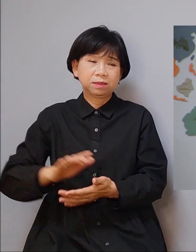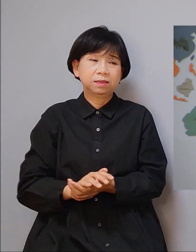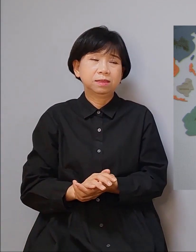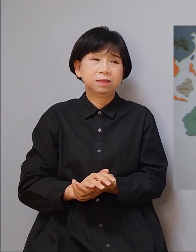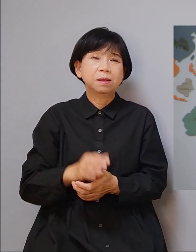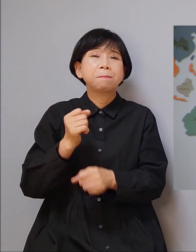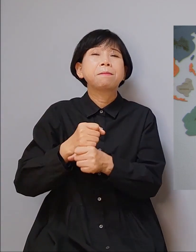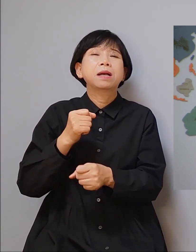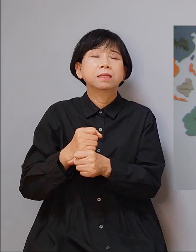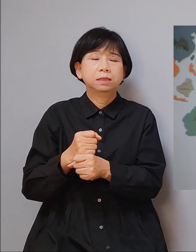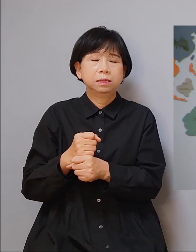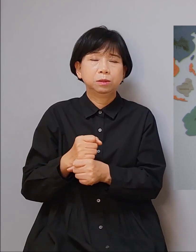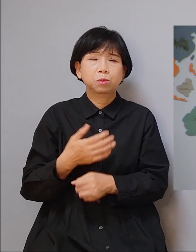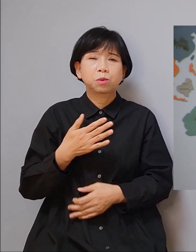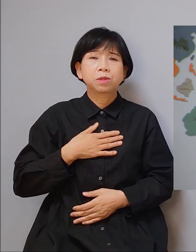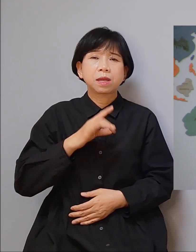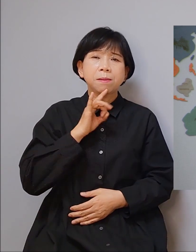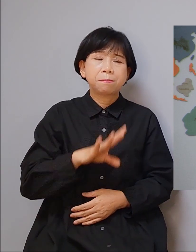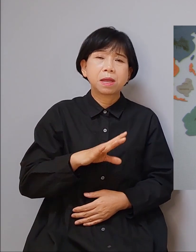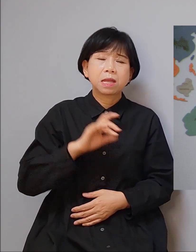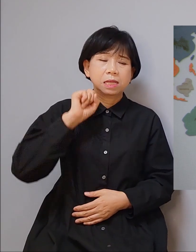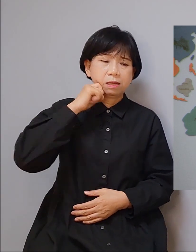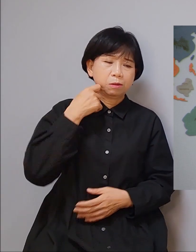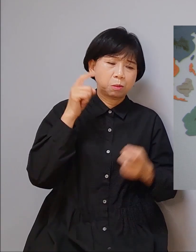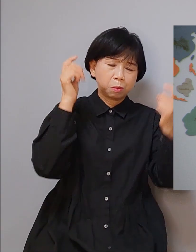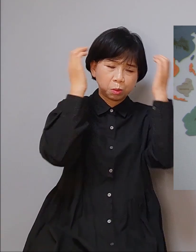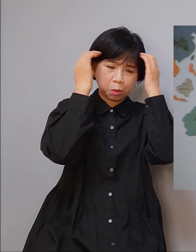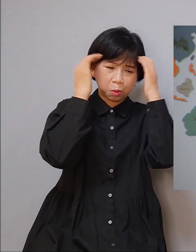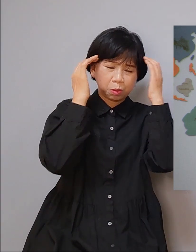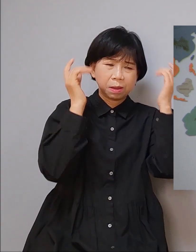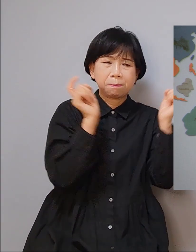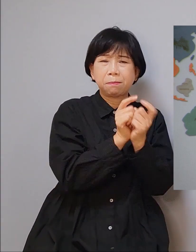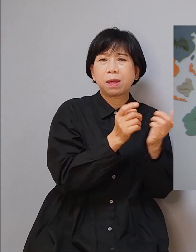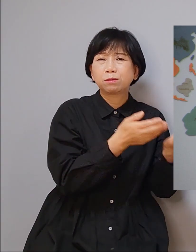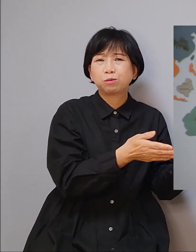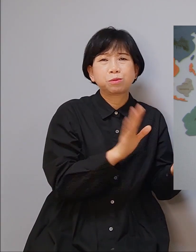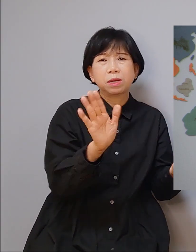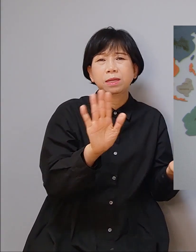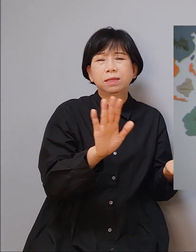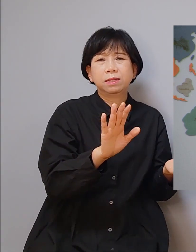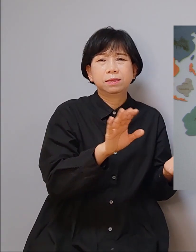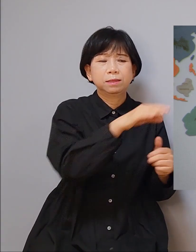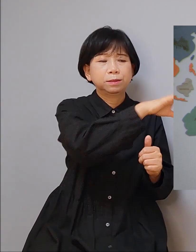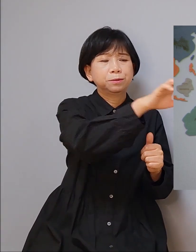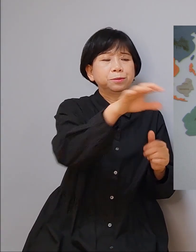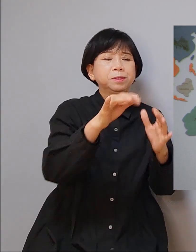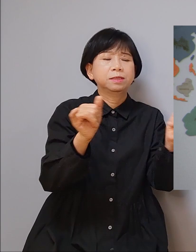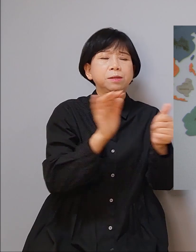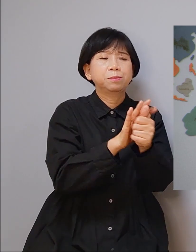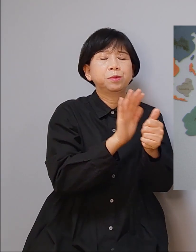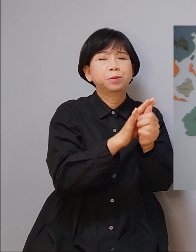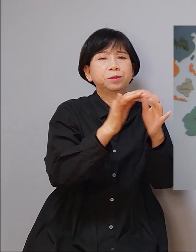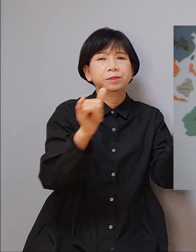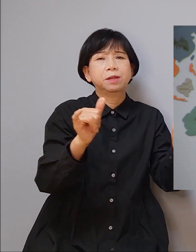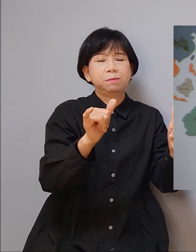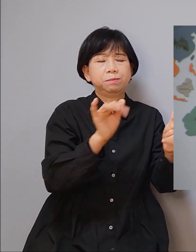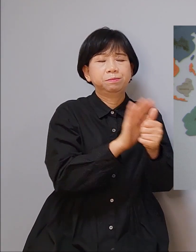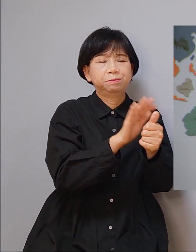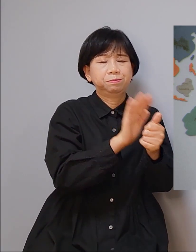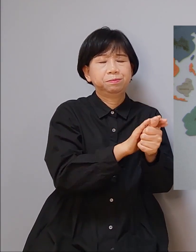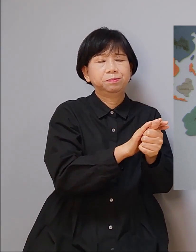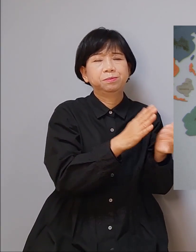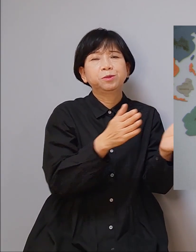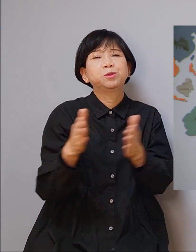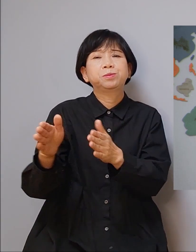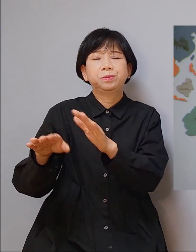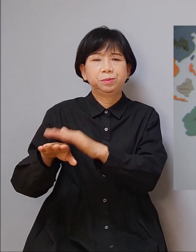하나님이 어려움을 겪게 만드시는 것이 아니고 주변의 사람들도 하나님이 준비해 주고 계시다는 거죠. 오히려